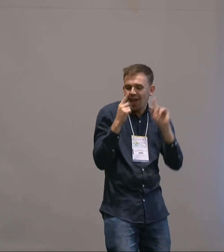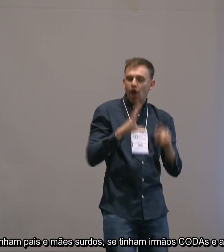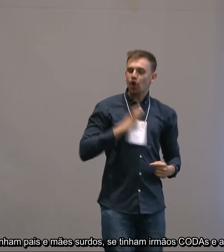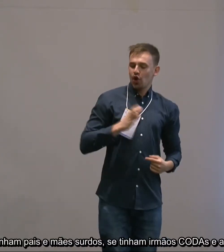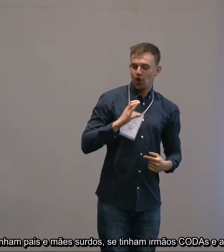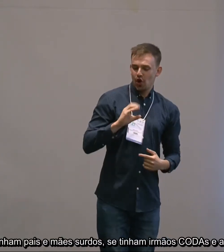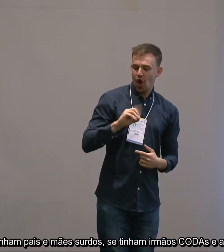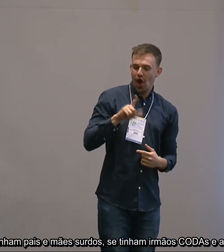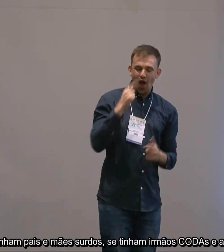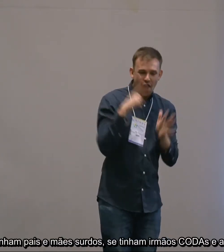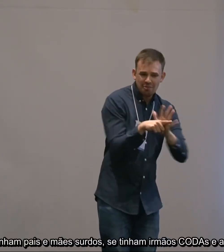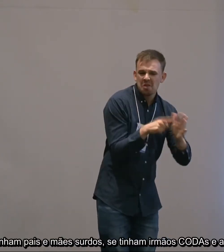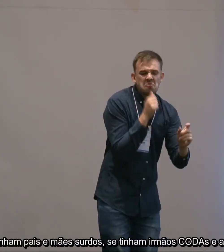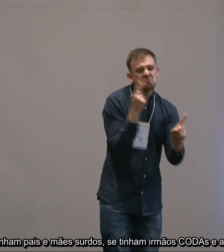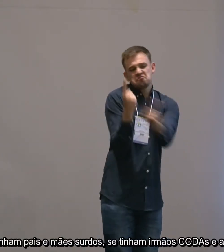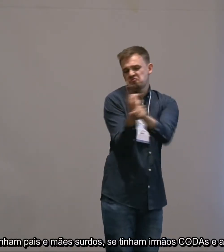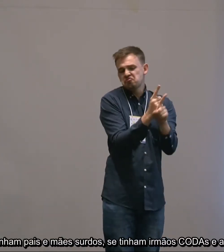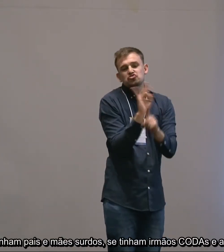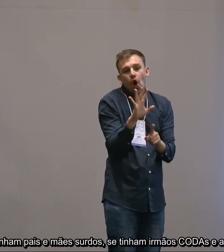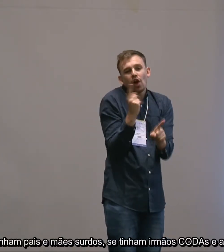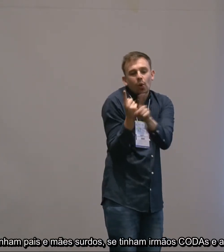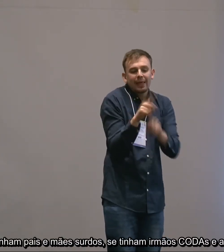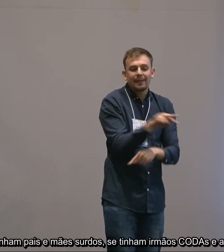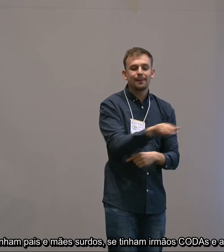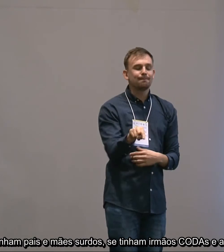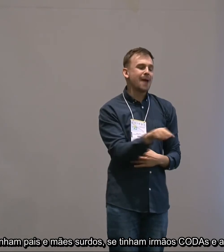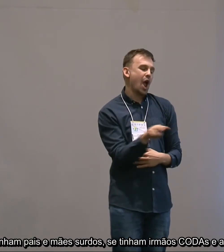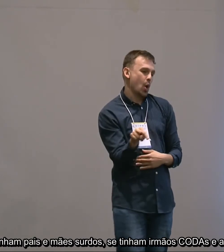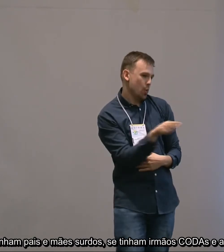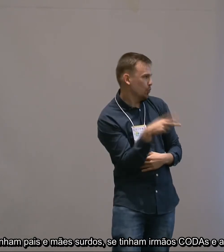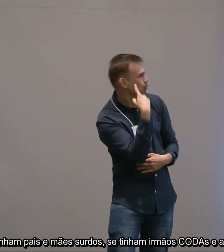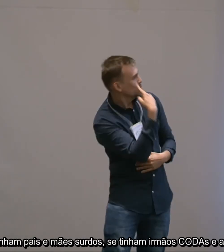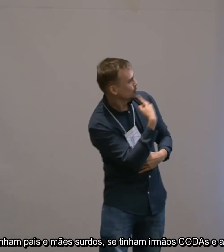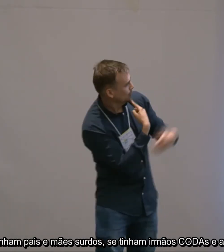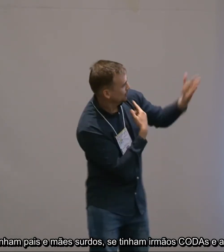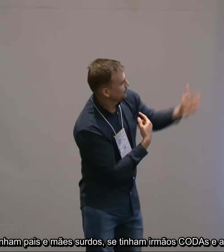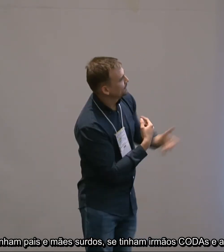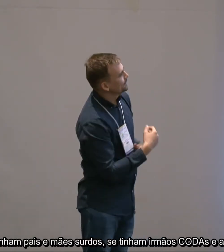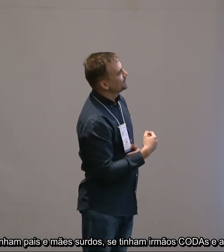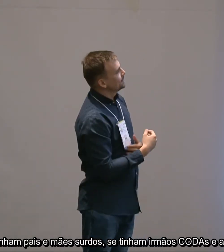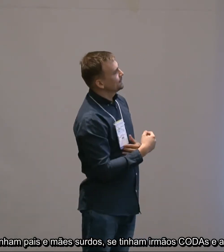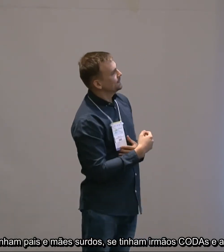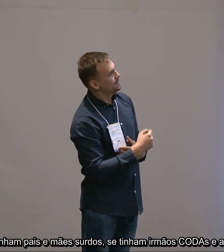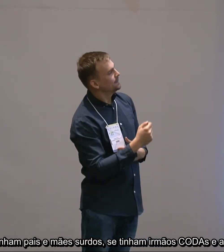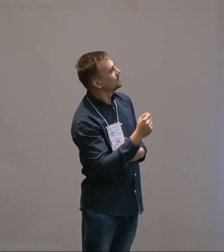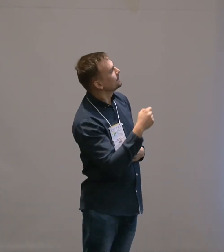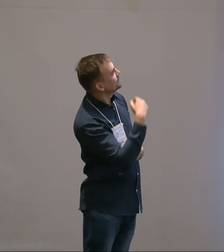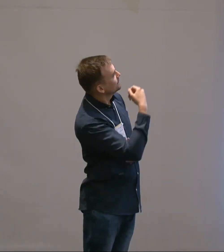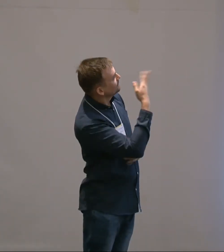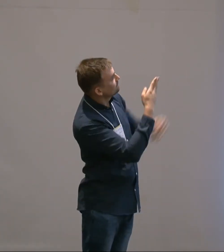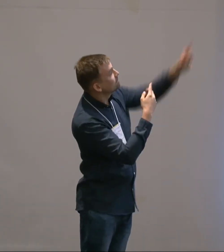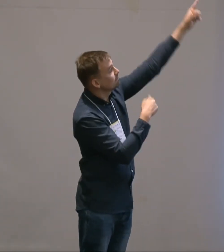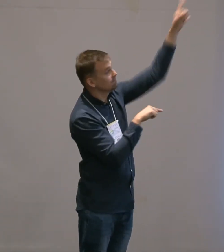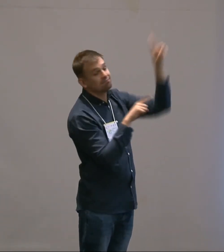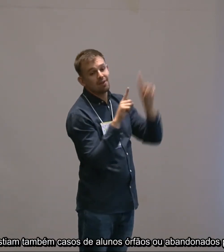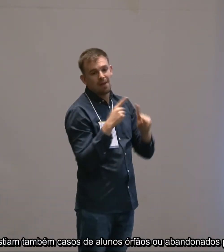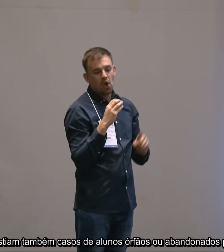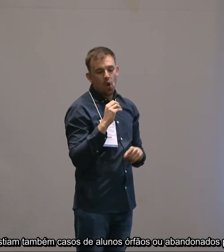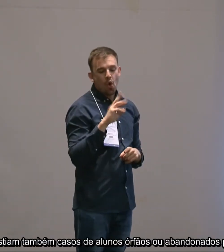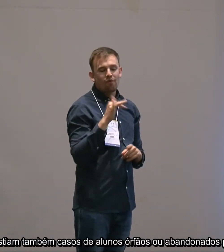se eles tinham por exemplo pais e mães surdos se tinham irmãos codas e assim por diante existiam